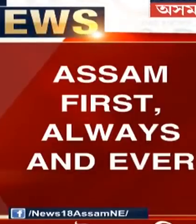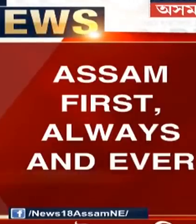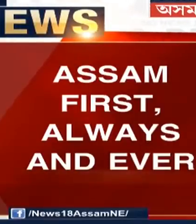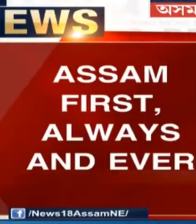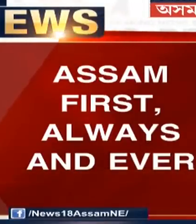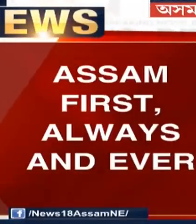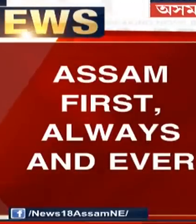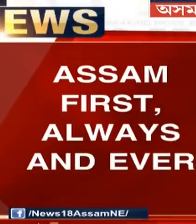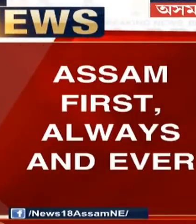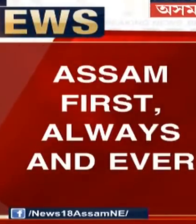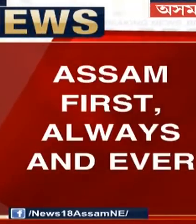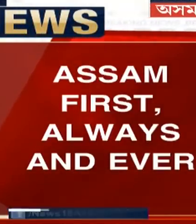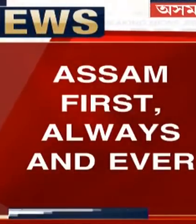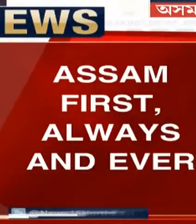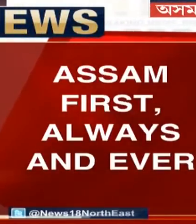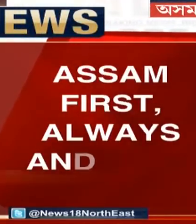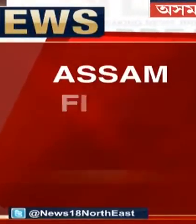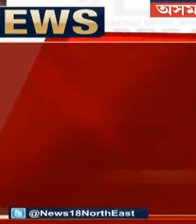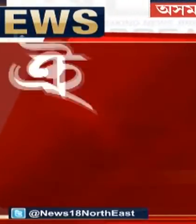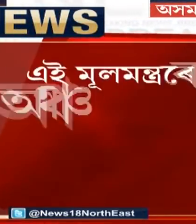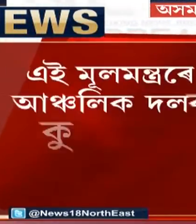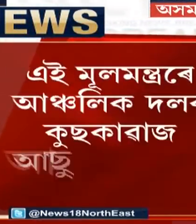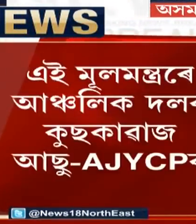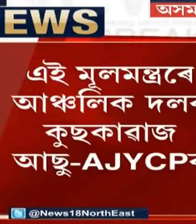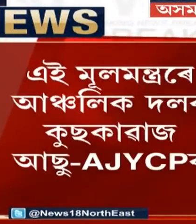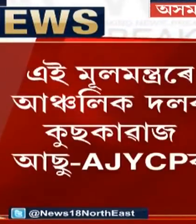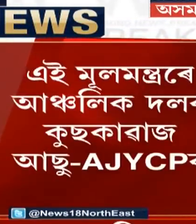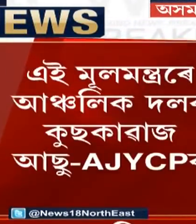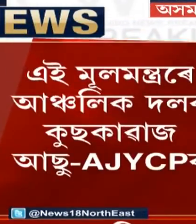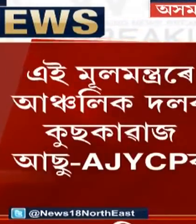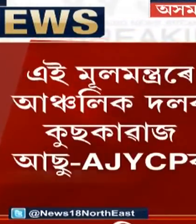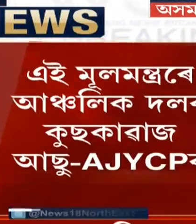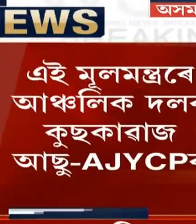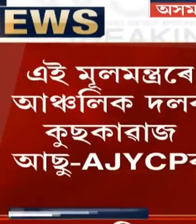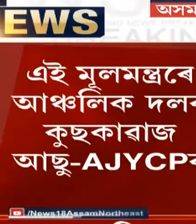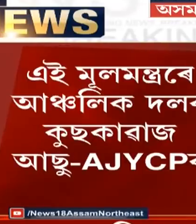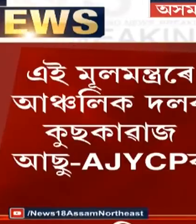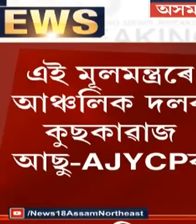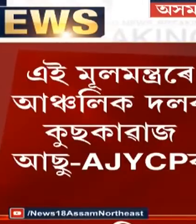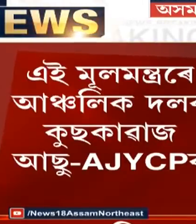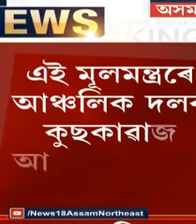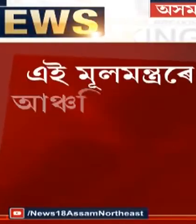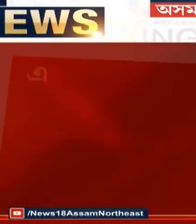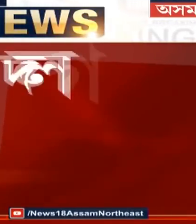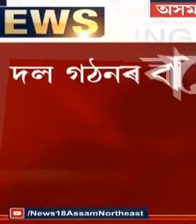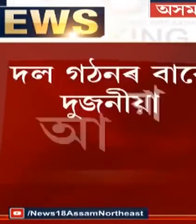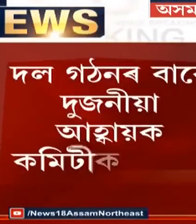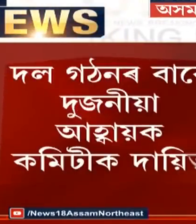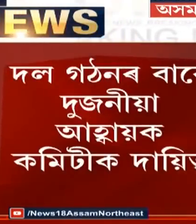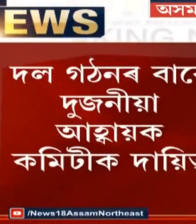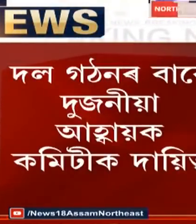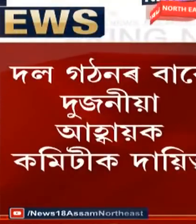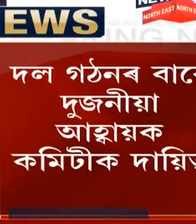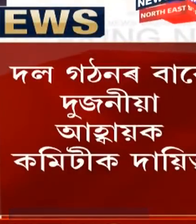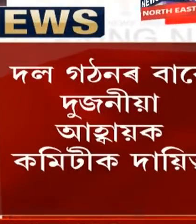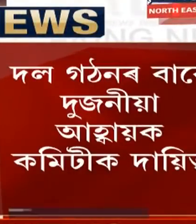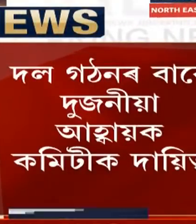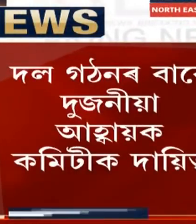कर जी चिंता चिंतक नायकिया समन्वयक आधार हिसाब लगे सुस्थ जतियत आधार